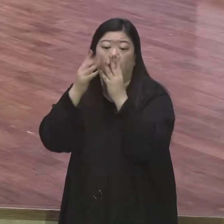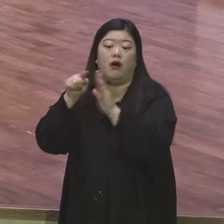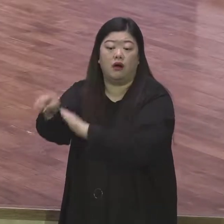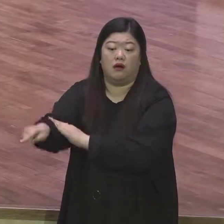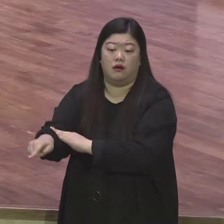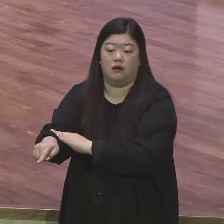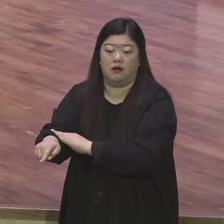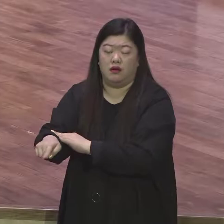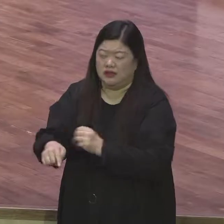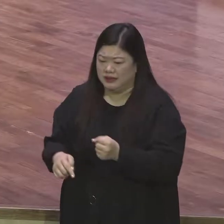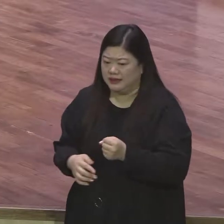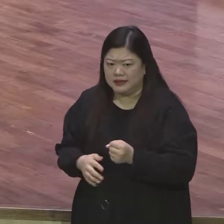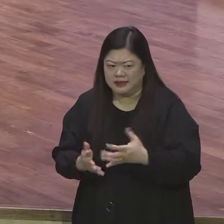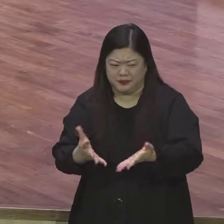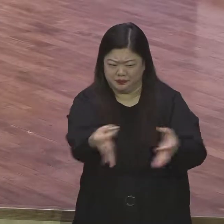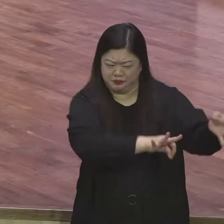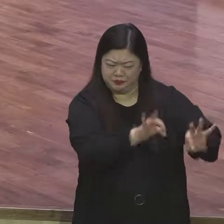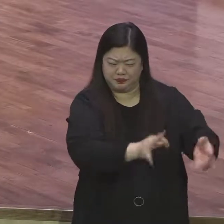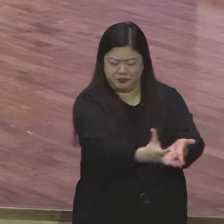이게 보통 결단이 아니죠.